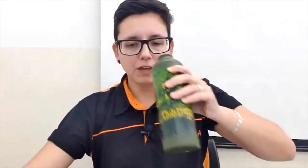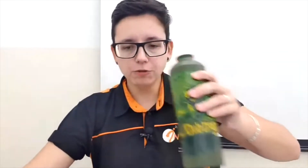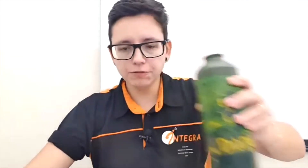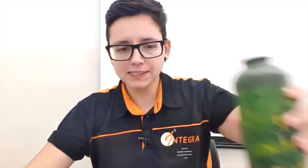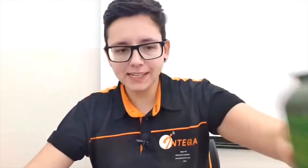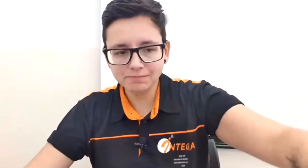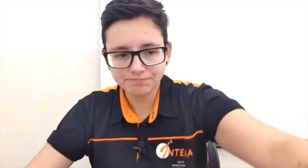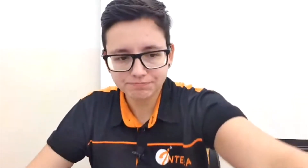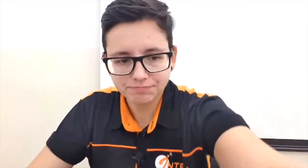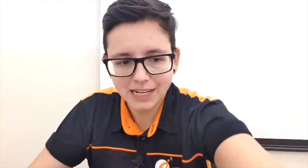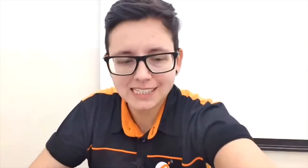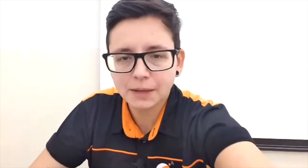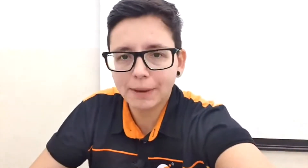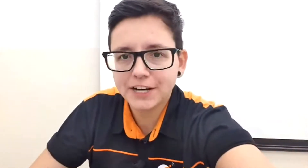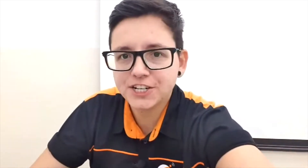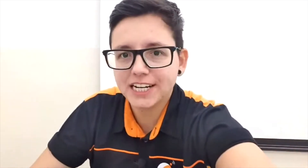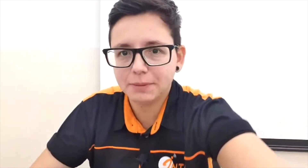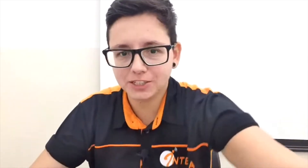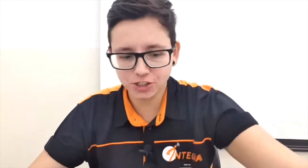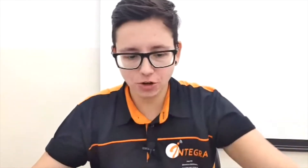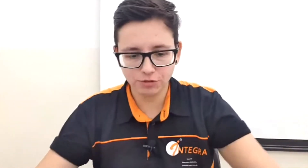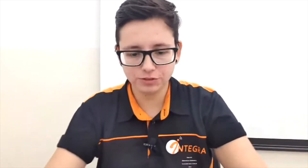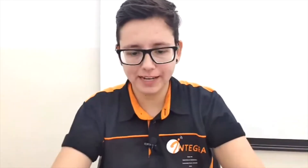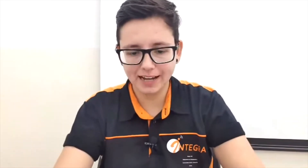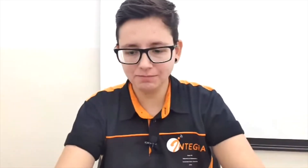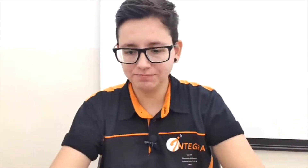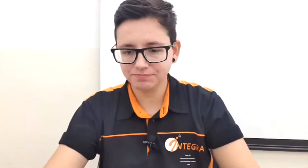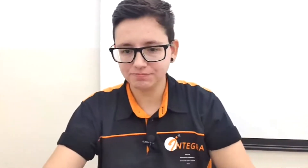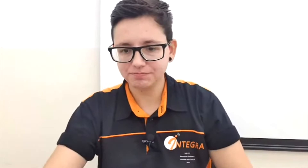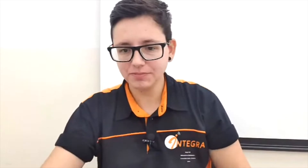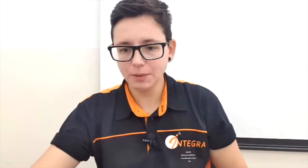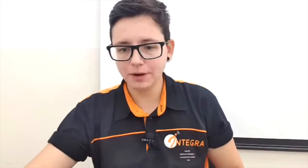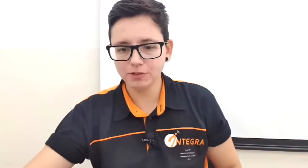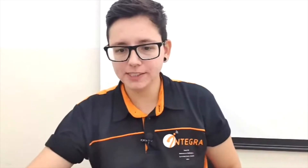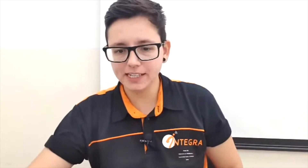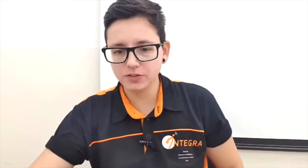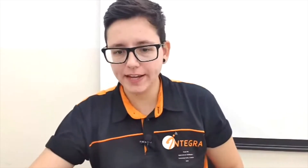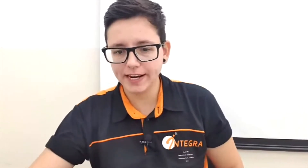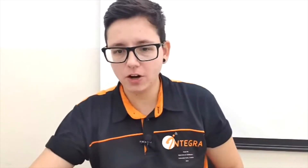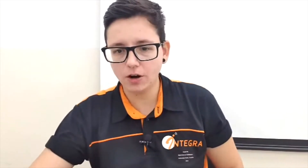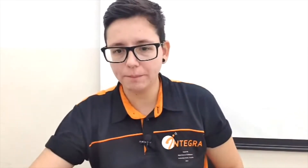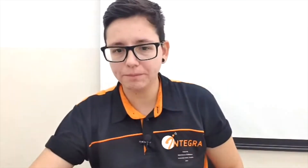Vou fazer essa parte em libras de novo, tá? Para vocês verem, ó.